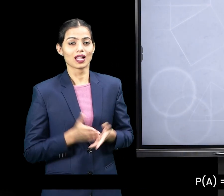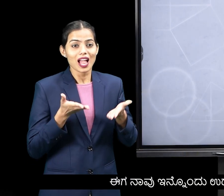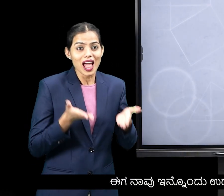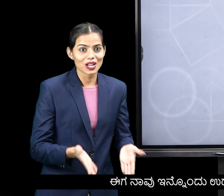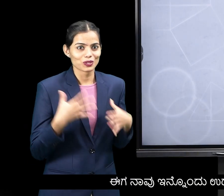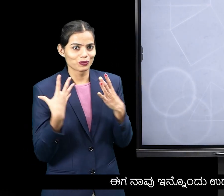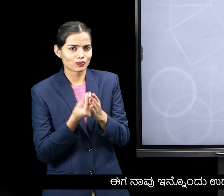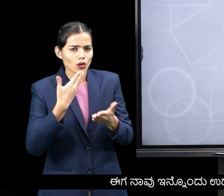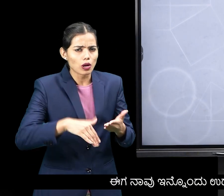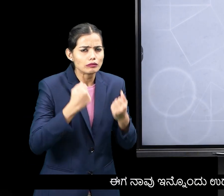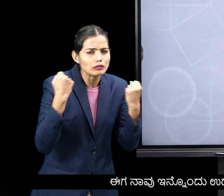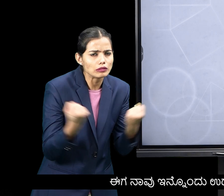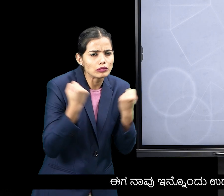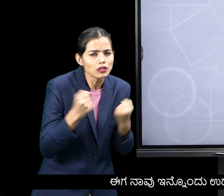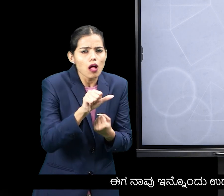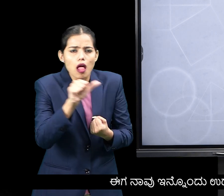ಈಗ ನಾವು ಇನ್ನೊಂದು ಉದಾಹರಣೆಯನ್ನ ಪ್ರಯತ್ನಿಸ್ತೇವೆ.